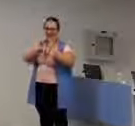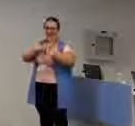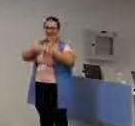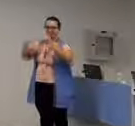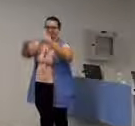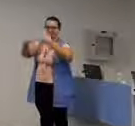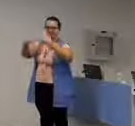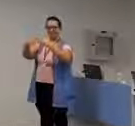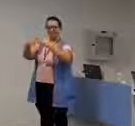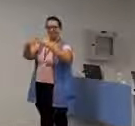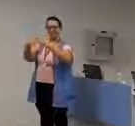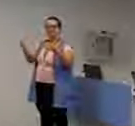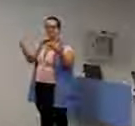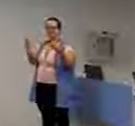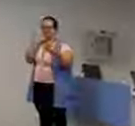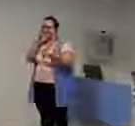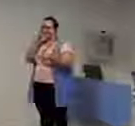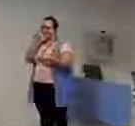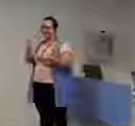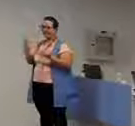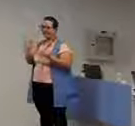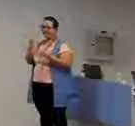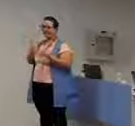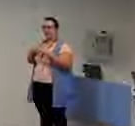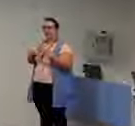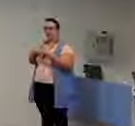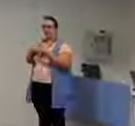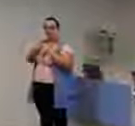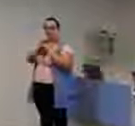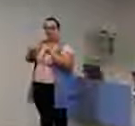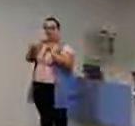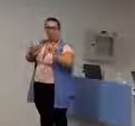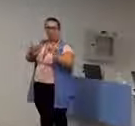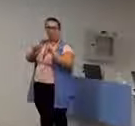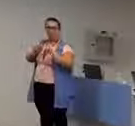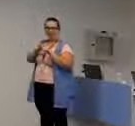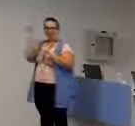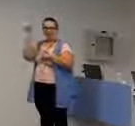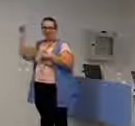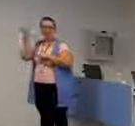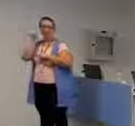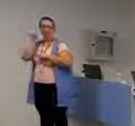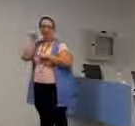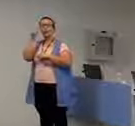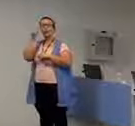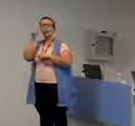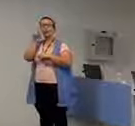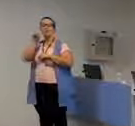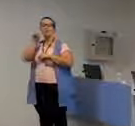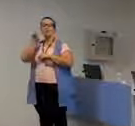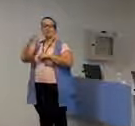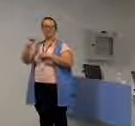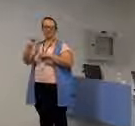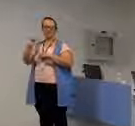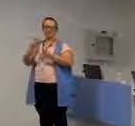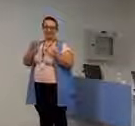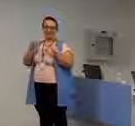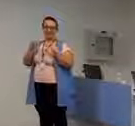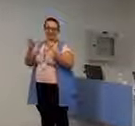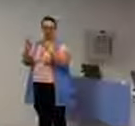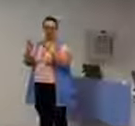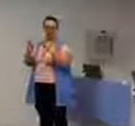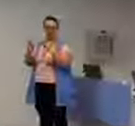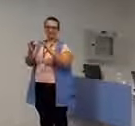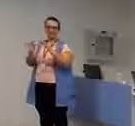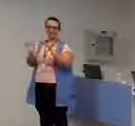rumo àquilo que hoje está tão propagado, né, a indústria 4.0. Quais são as bases que estão por trás